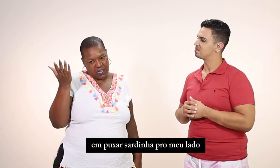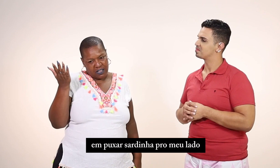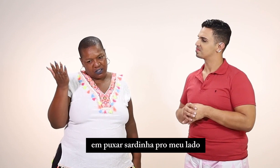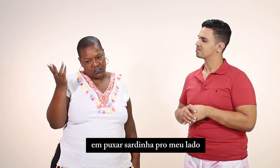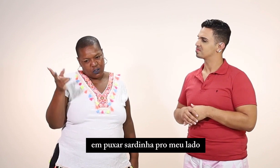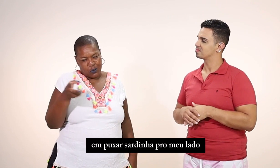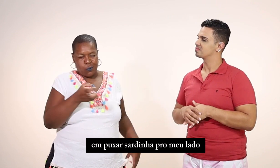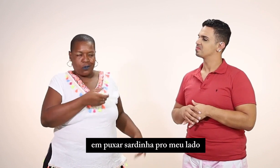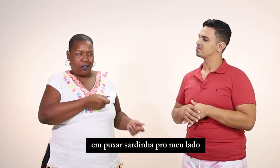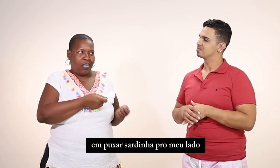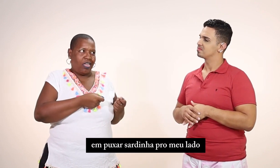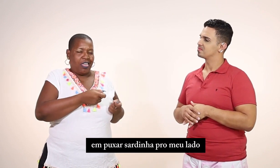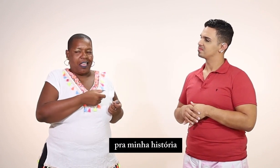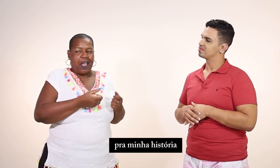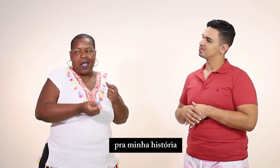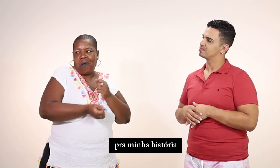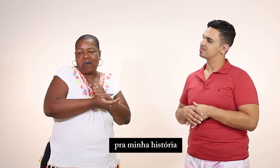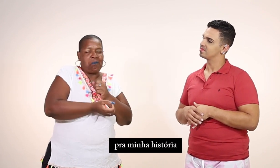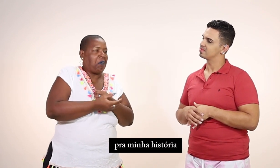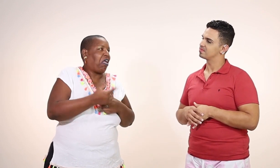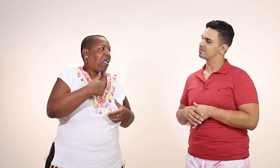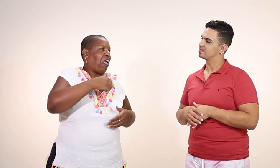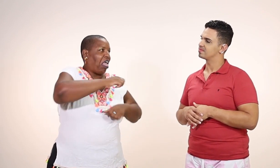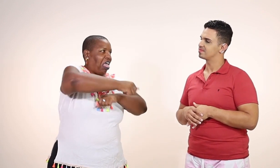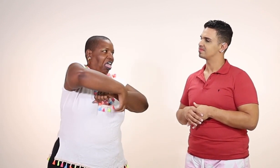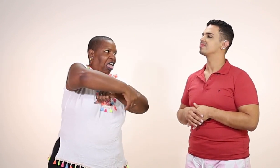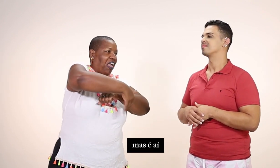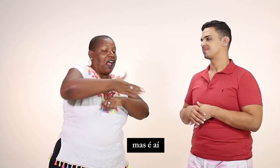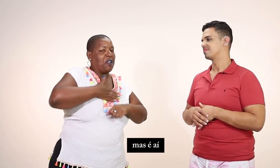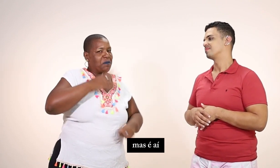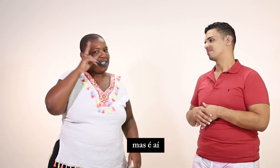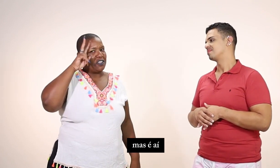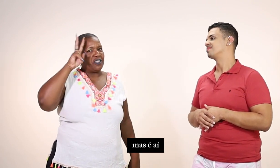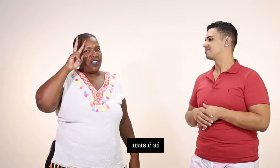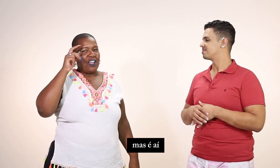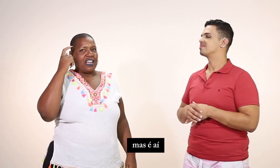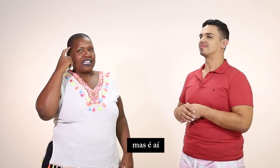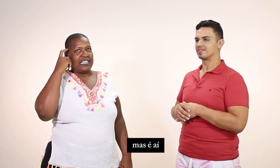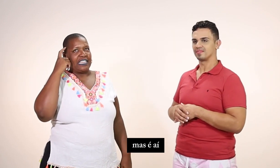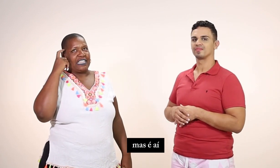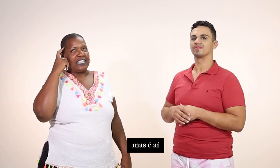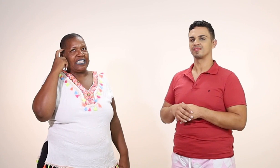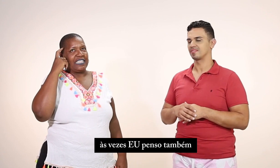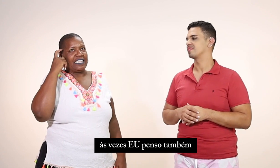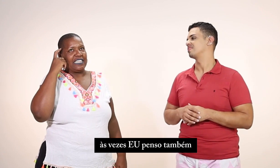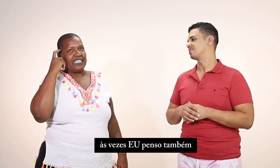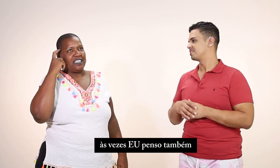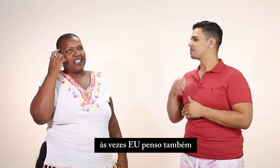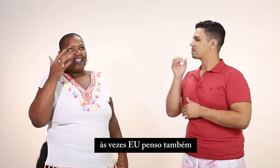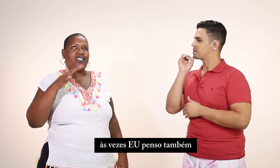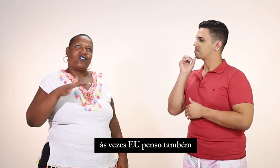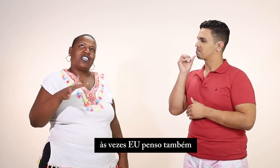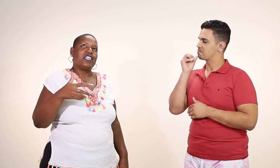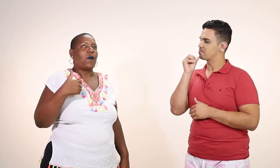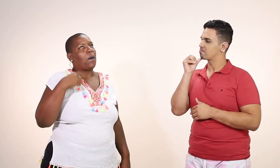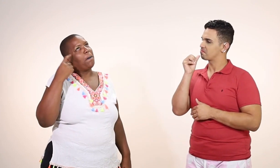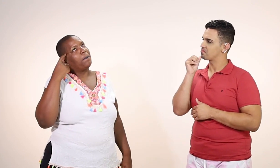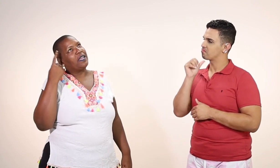a sardinha pro meu lado, pra minha história, mas aí às vezes eu penso também